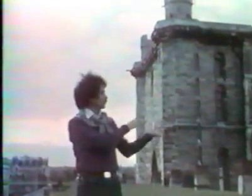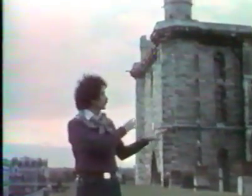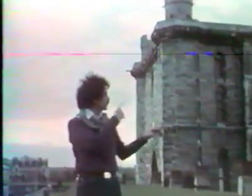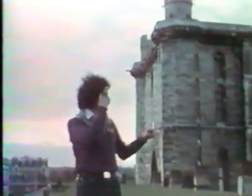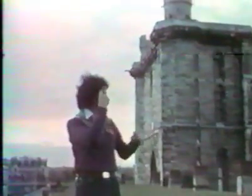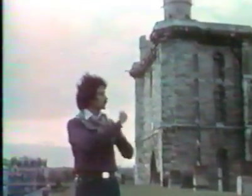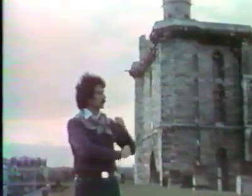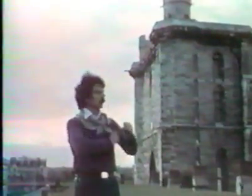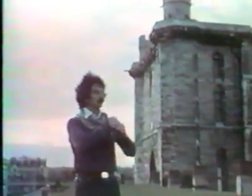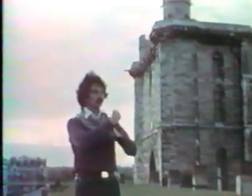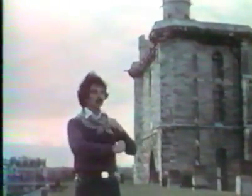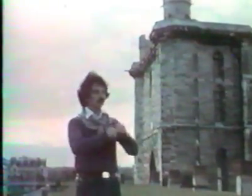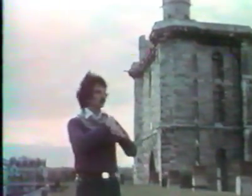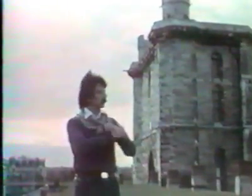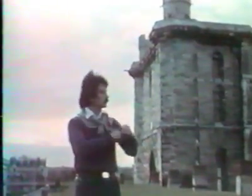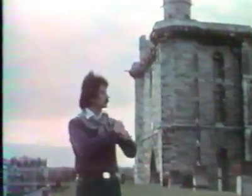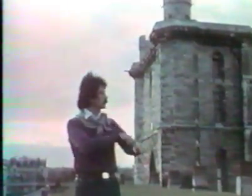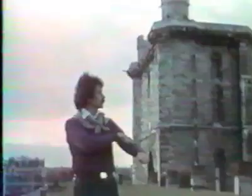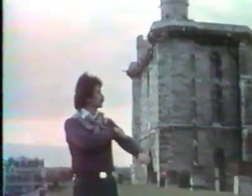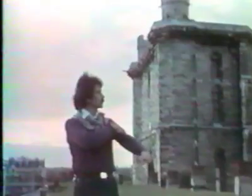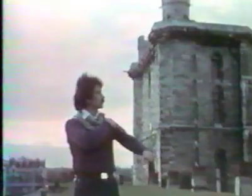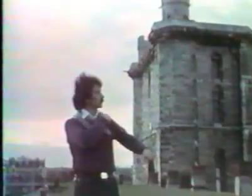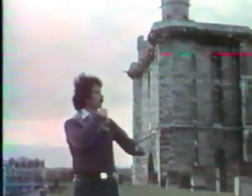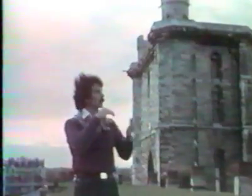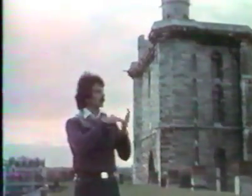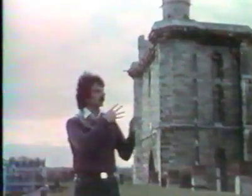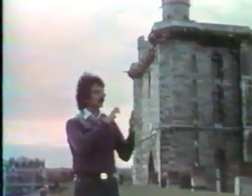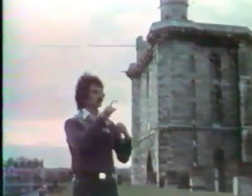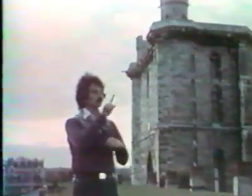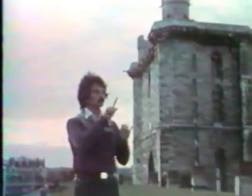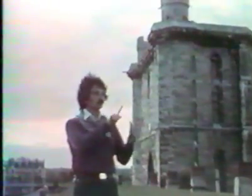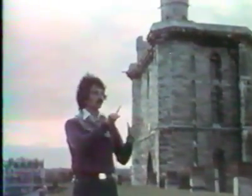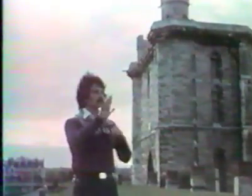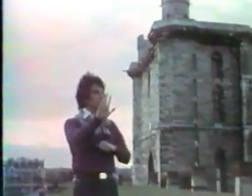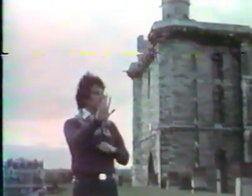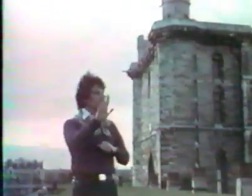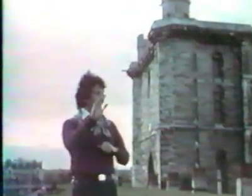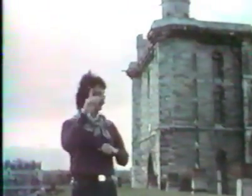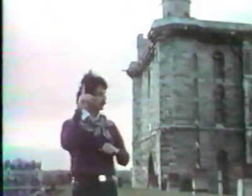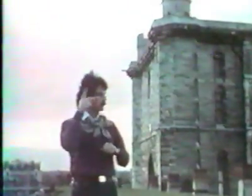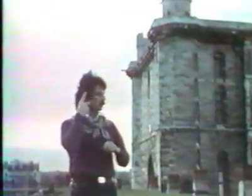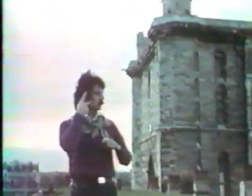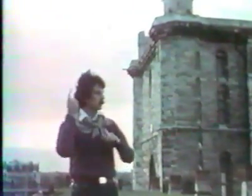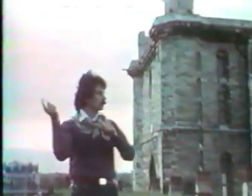laissée vide durant des années jusqu'en 1975. Un intendant est